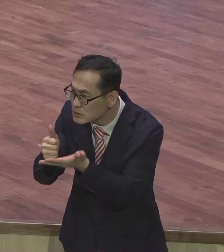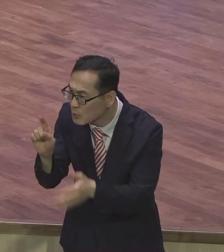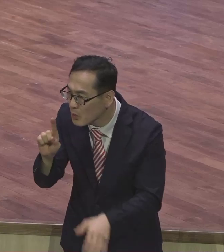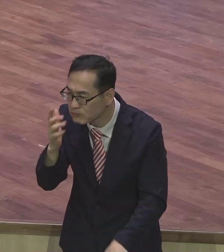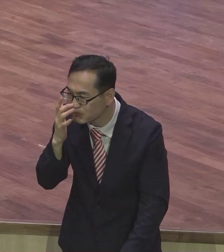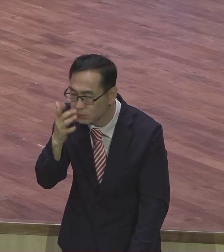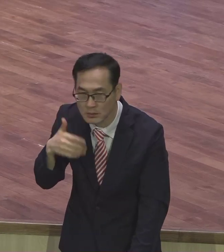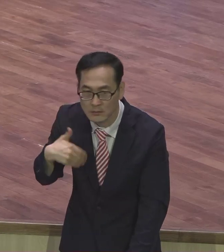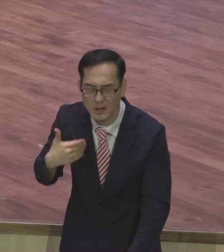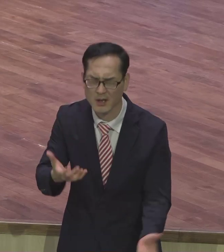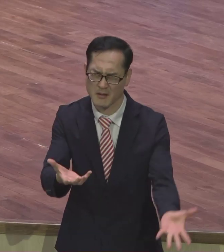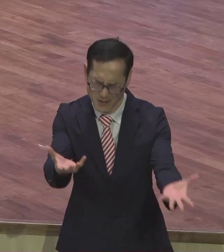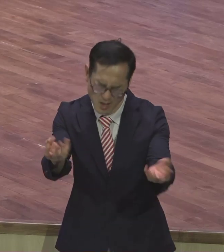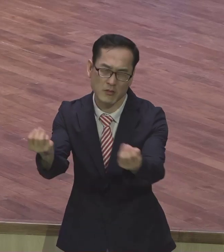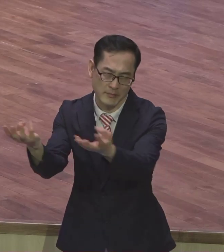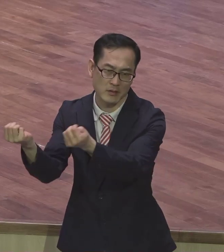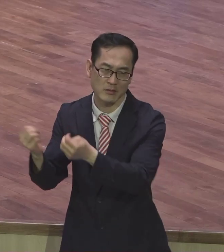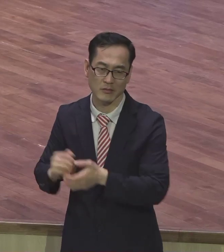뭐냐